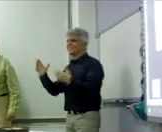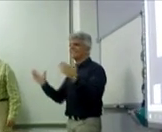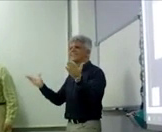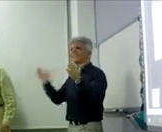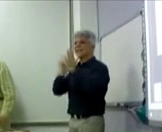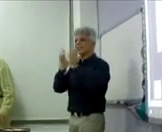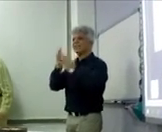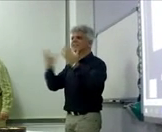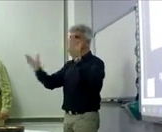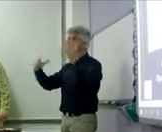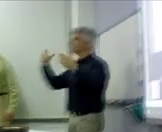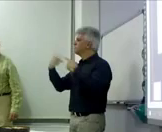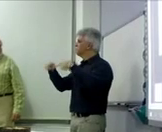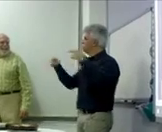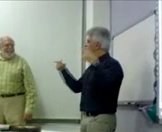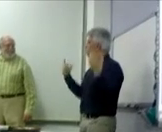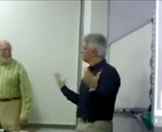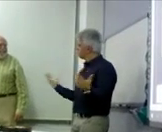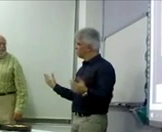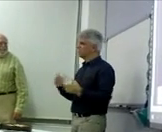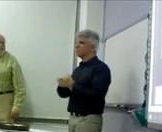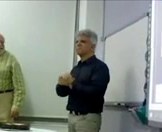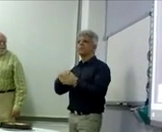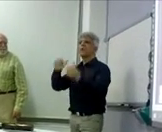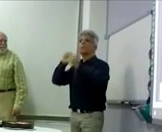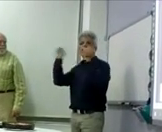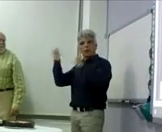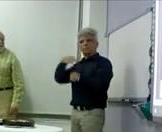Στον Νίκο, σε μένα δηλαδή. Στον Χριστό, κάποιος άλλος.